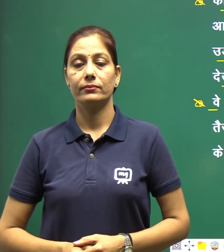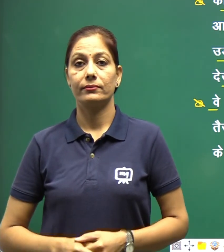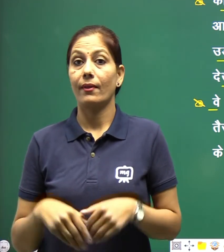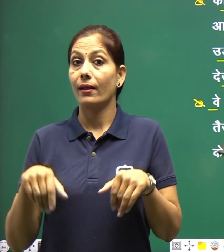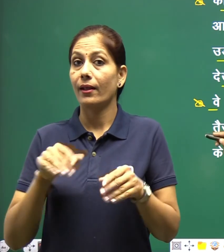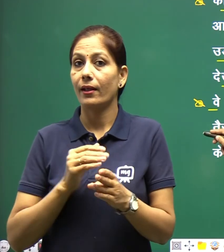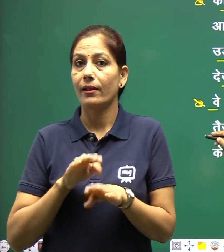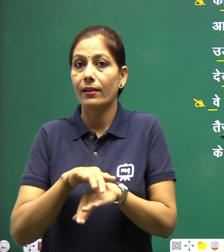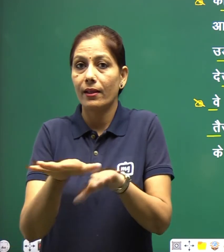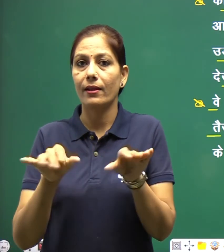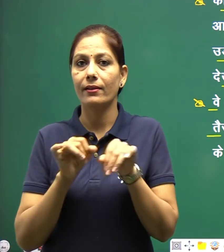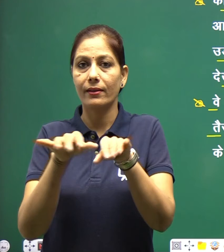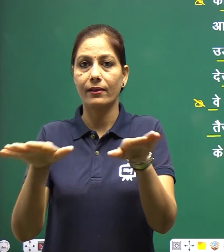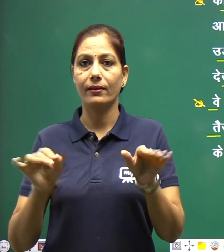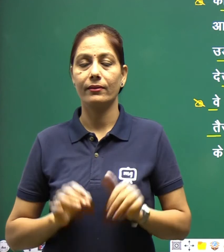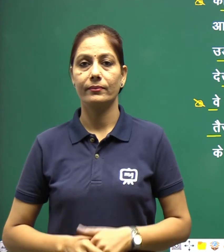तैरती